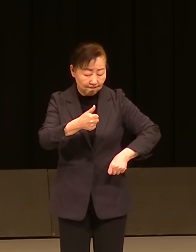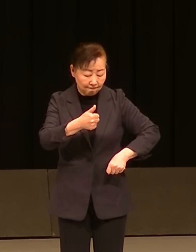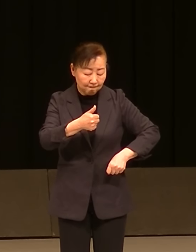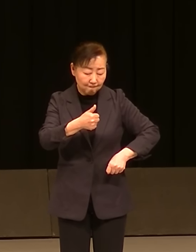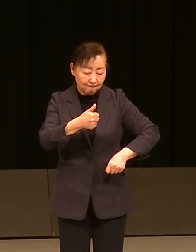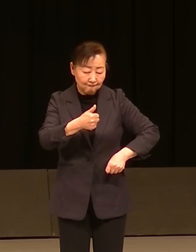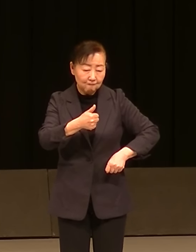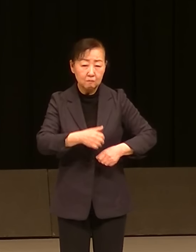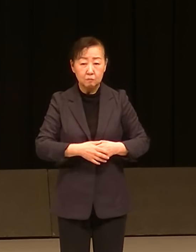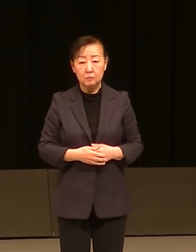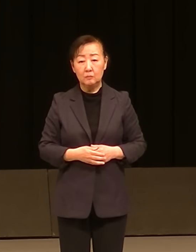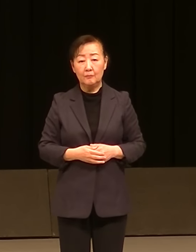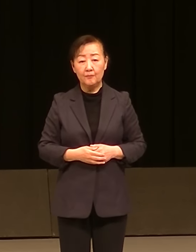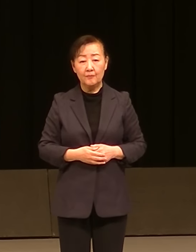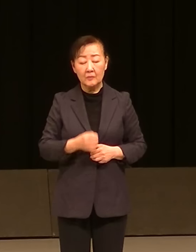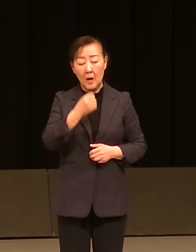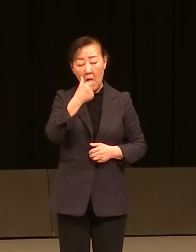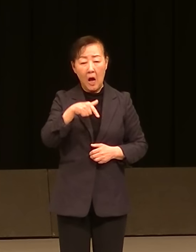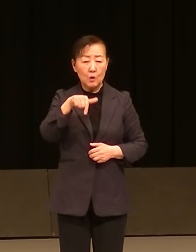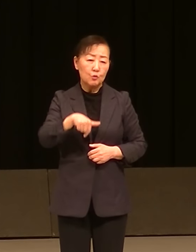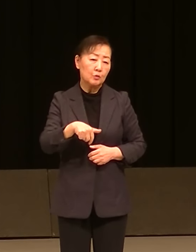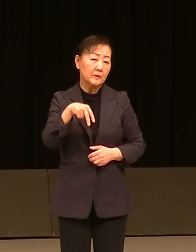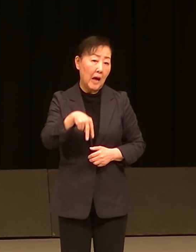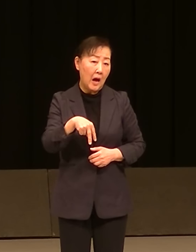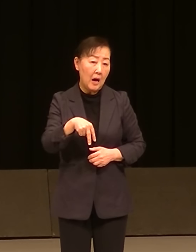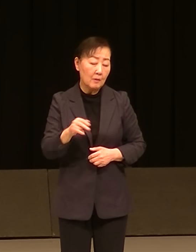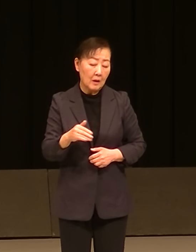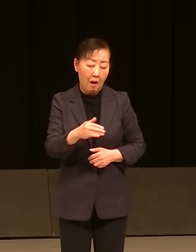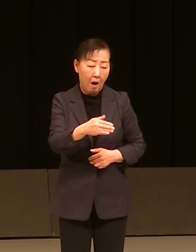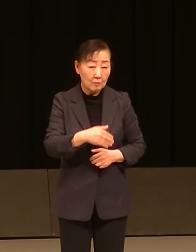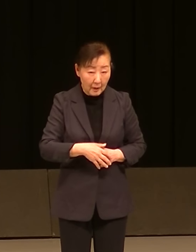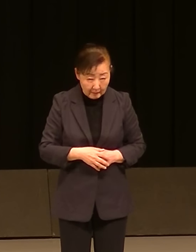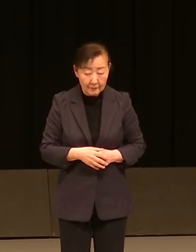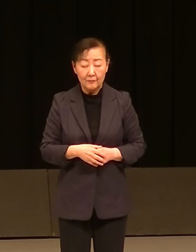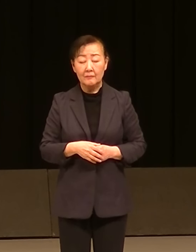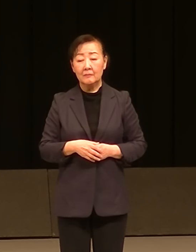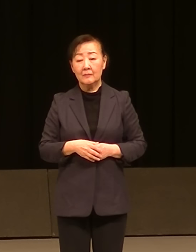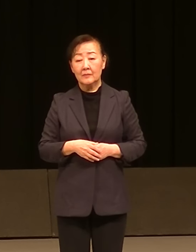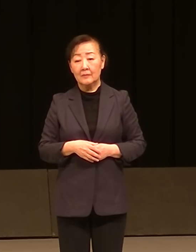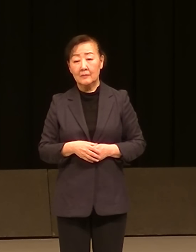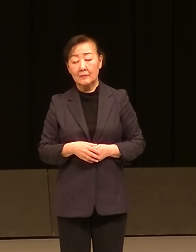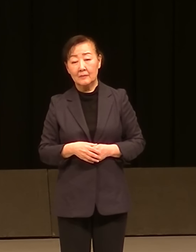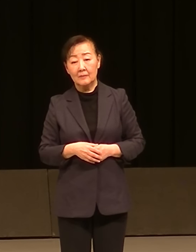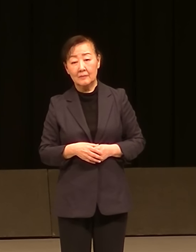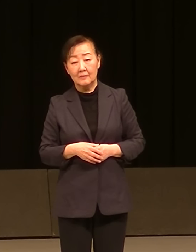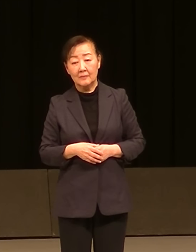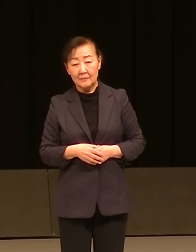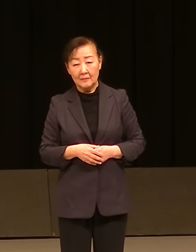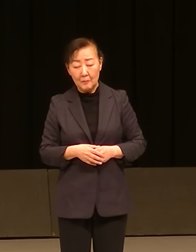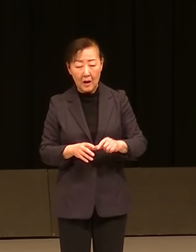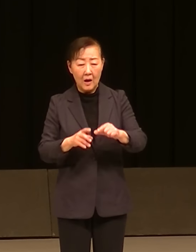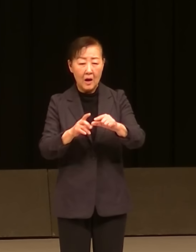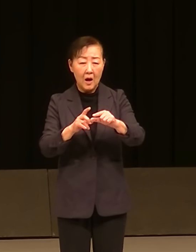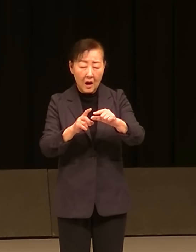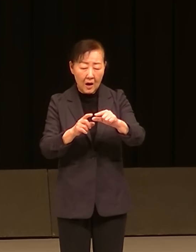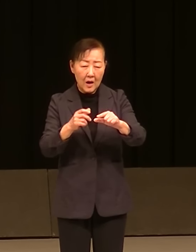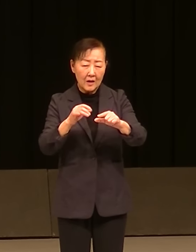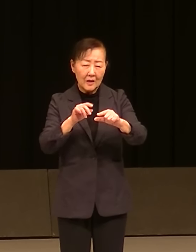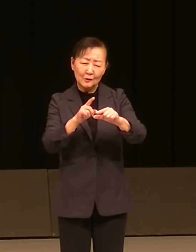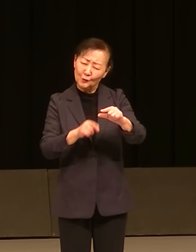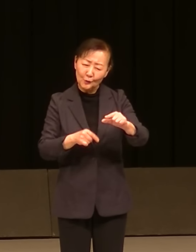のでございます。船侍というのは皆さんよくご存知だと思いますけれども、忠臣蔵です